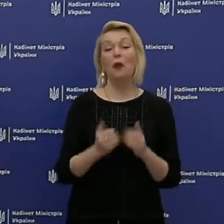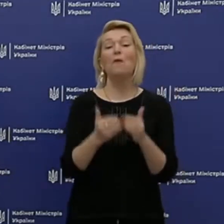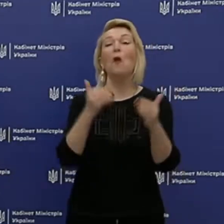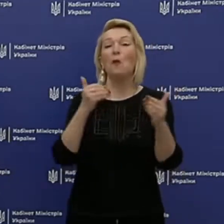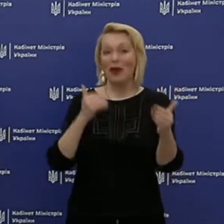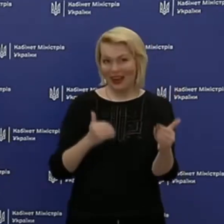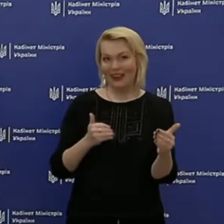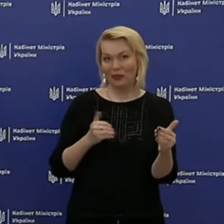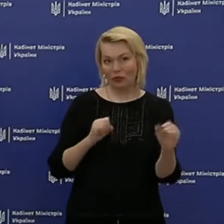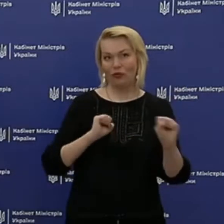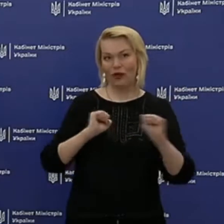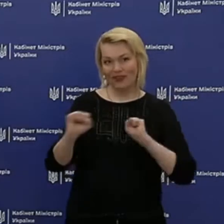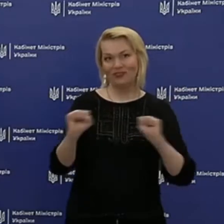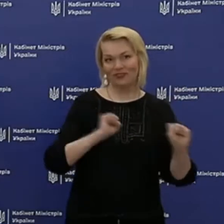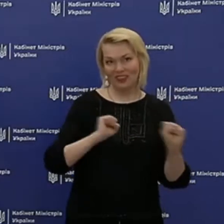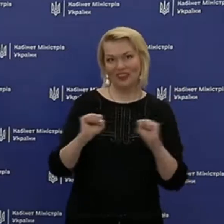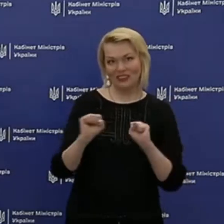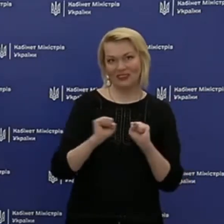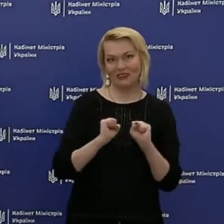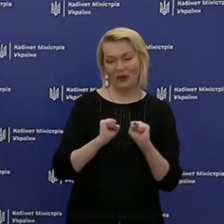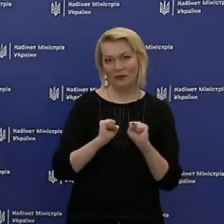попереднього керівництва.